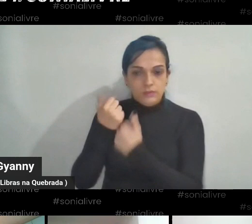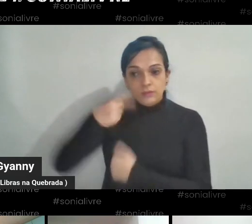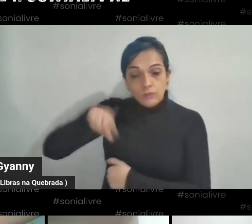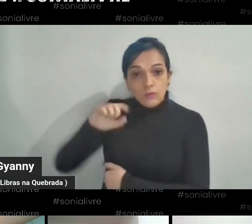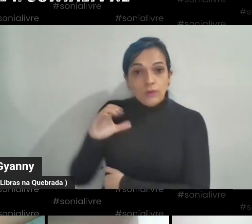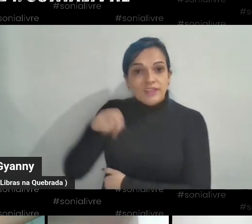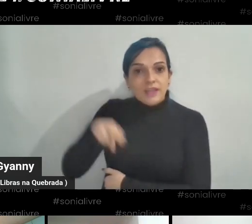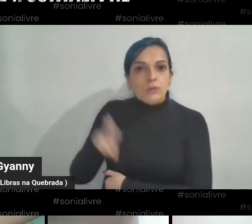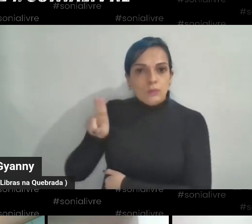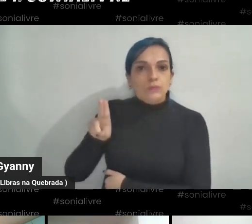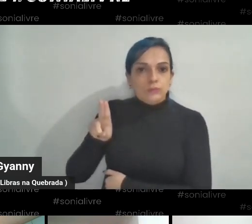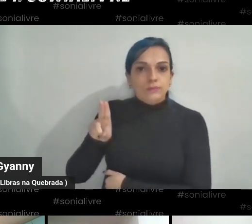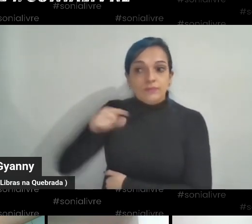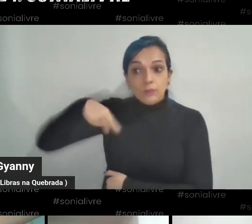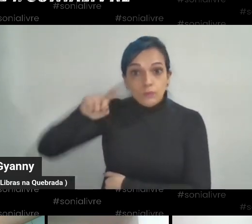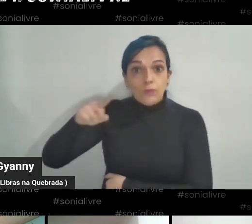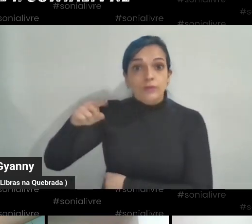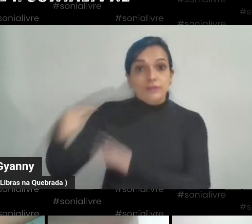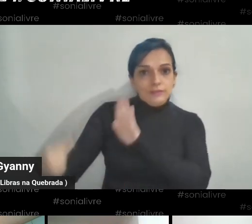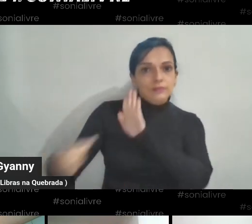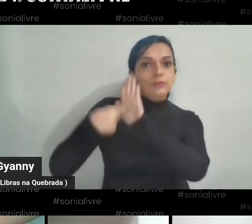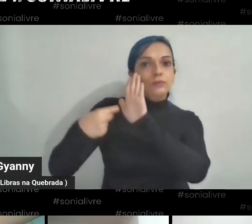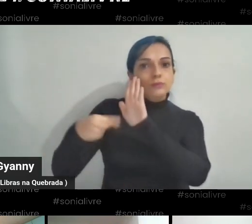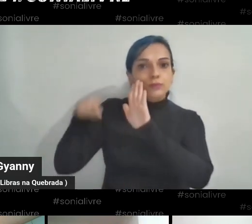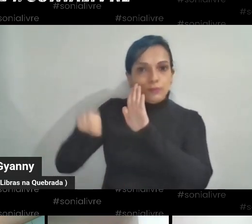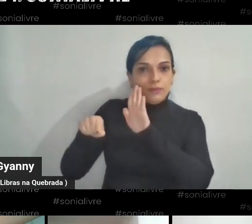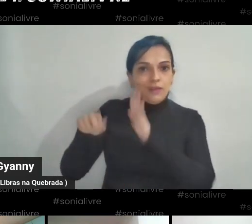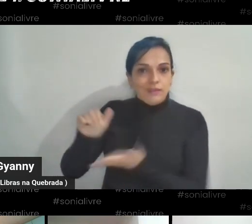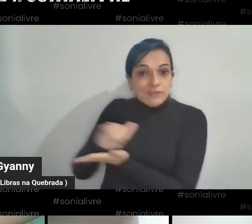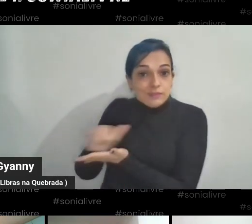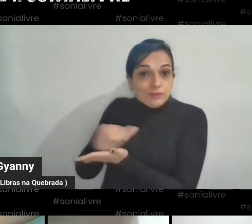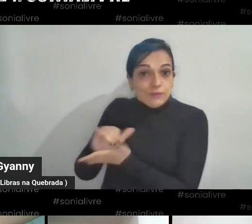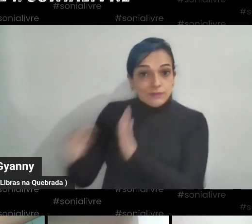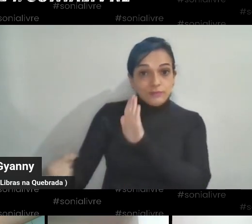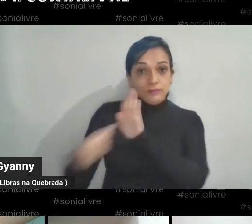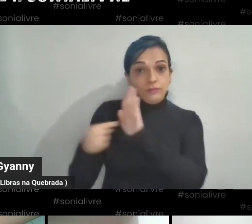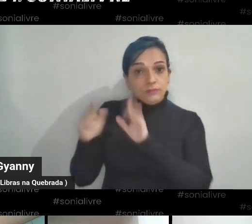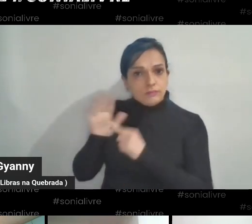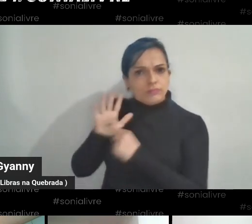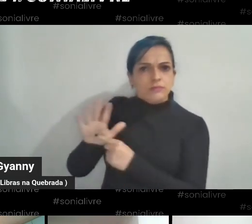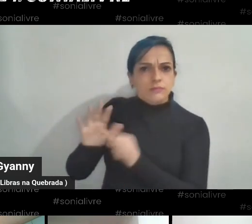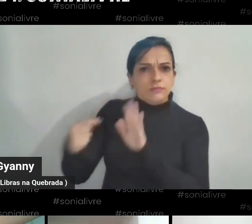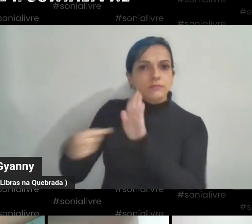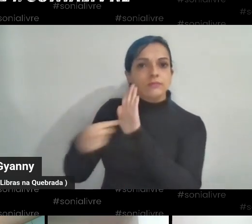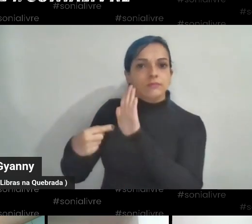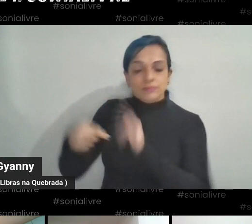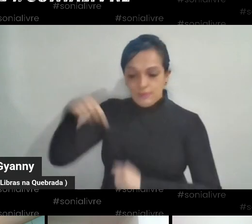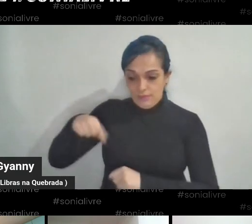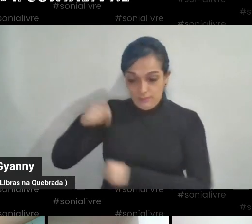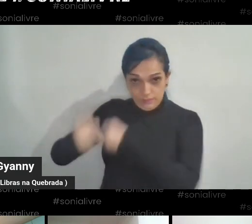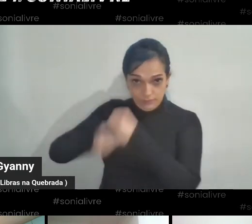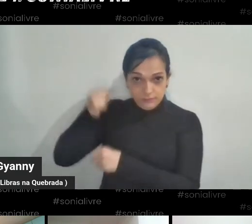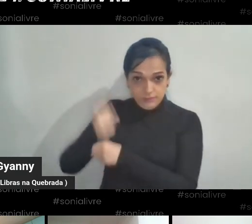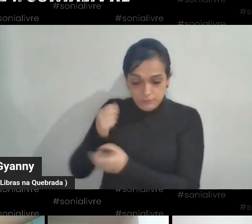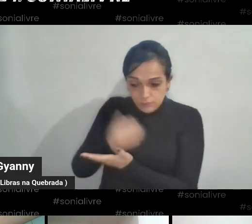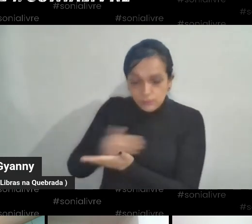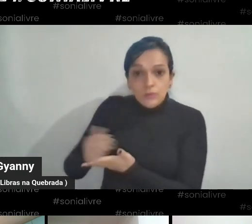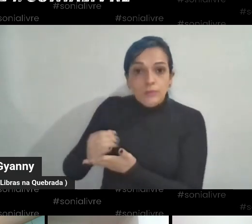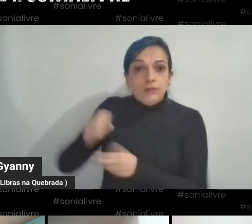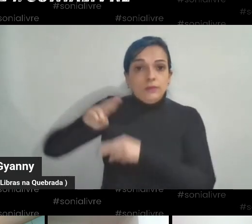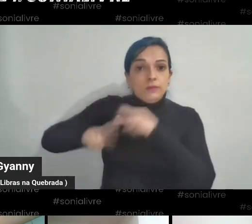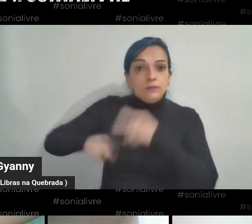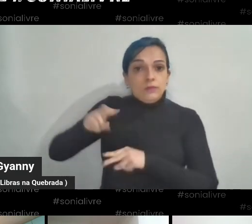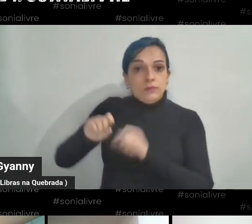da Sônia, lá em Nova York. Este ano, no início de junho, a